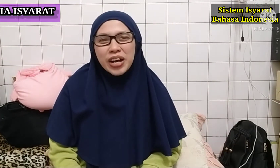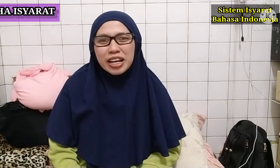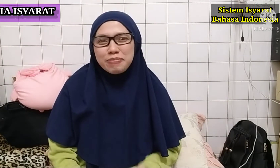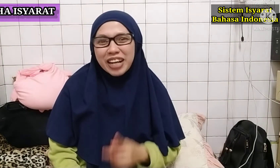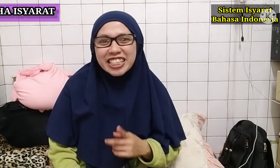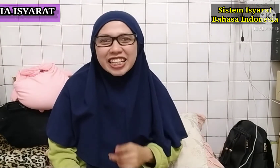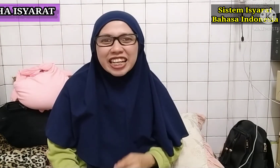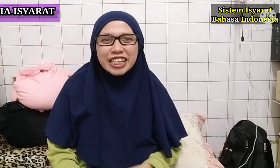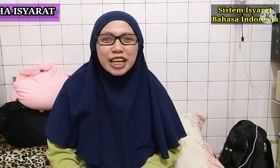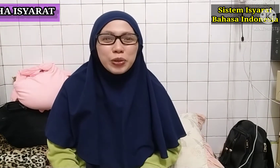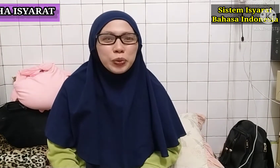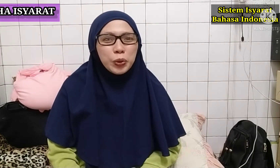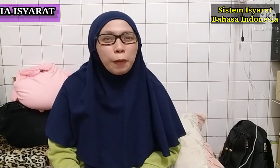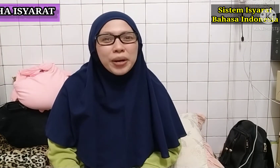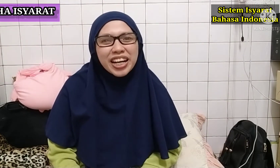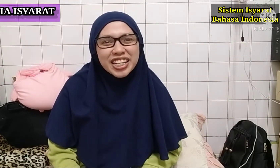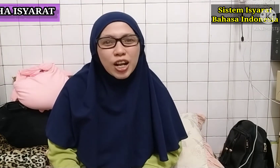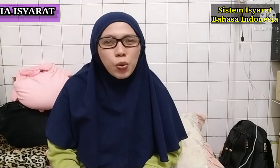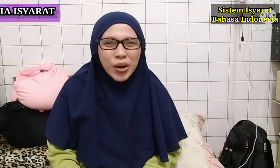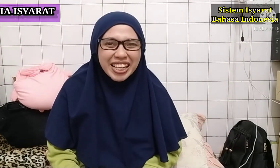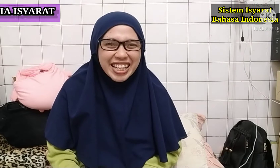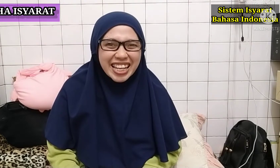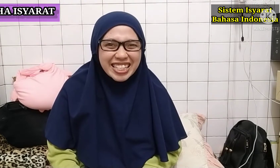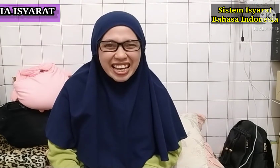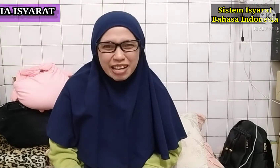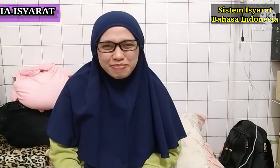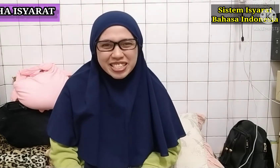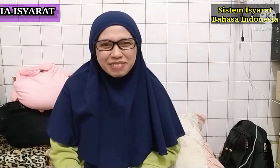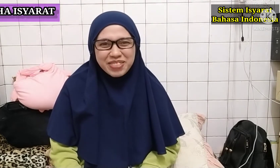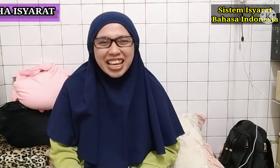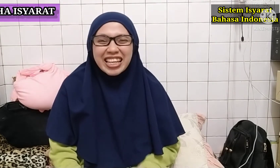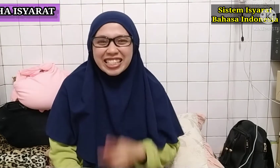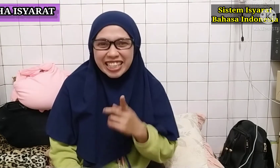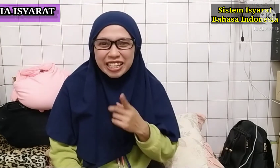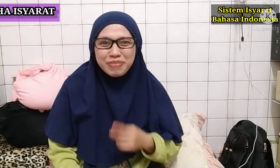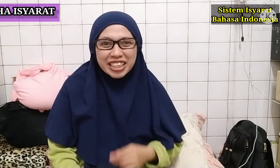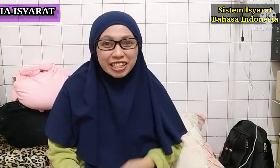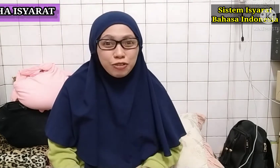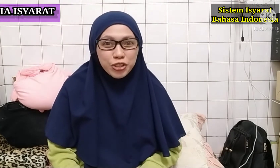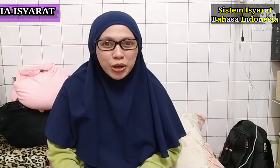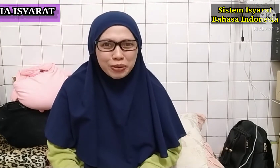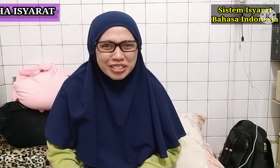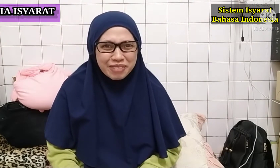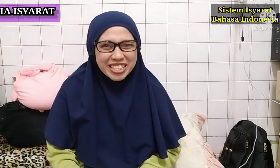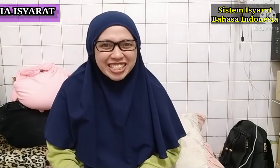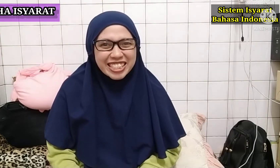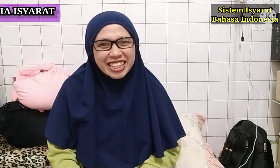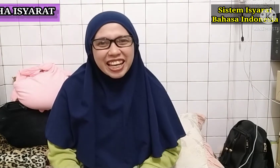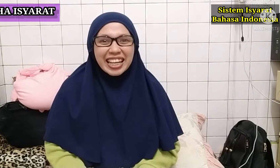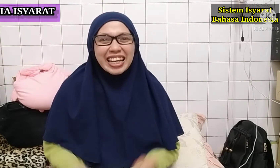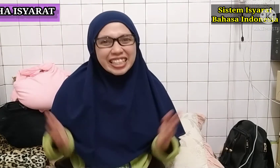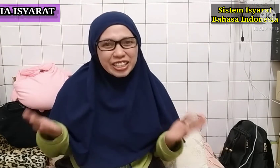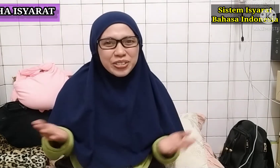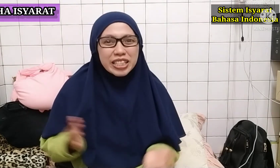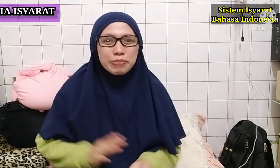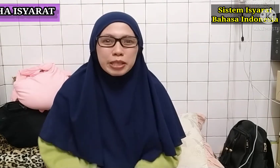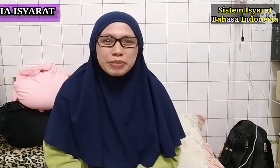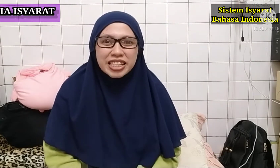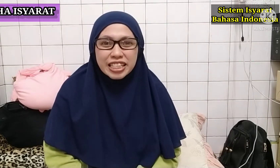akan mengajak kalian untuk mengenal warna dalam CV. Jadi pantengin video aku sampai selesai ya. Dan juga seperti biasanya